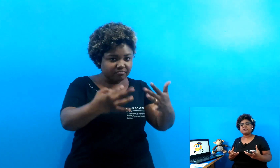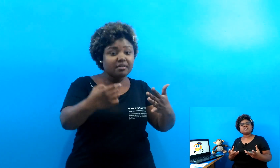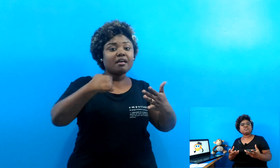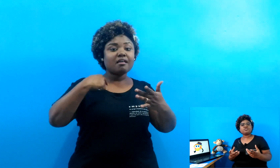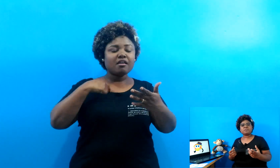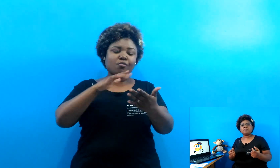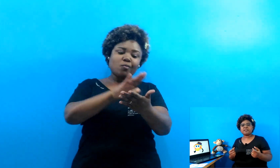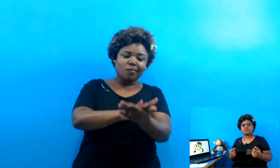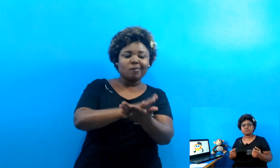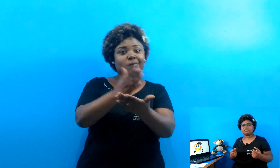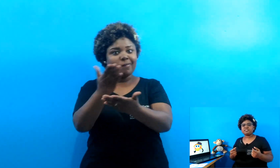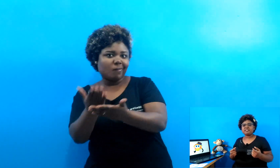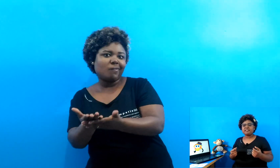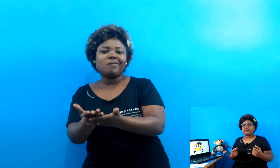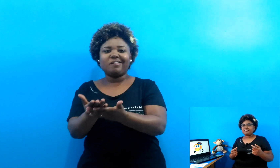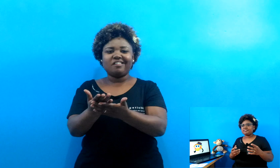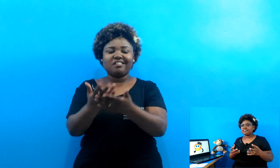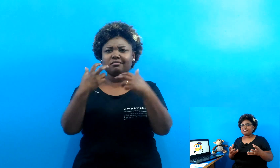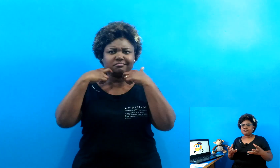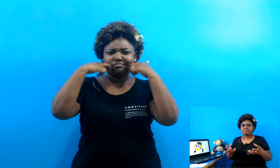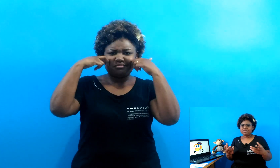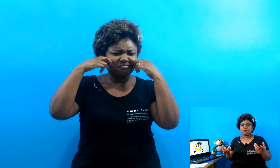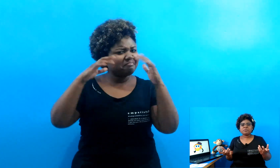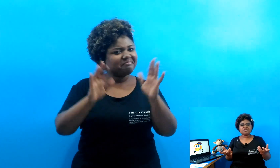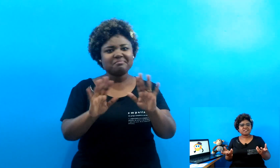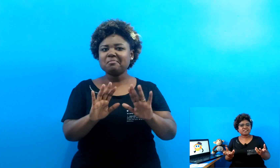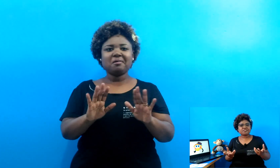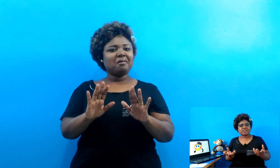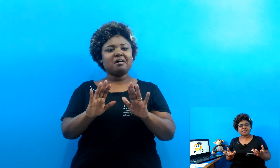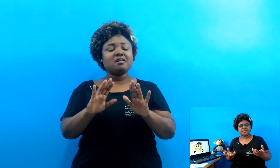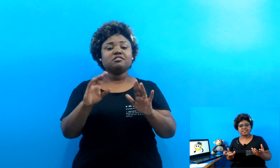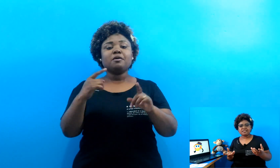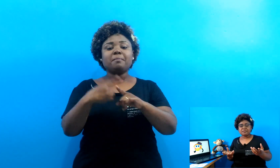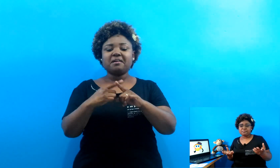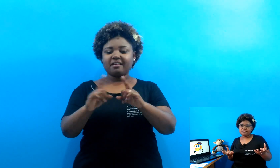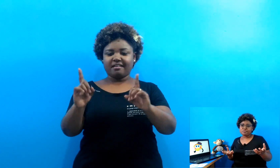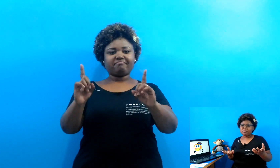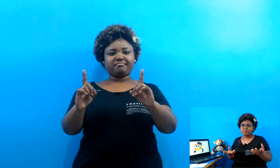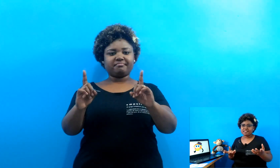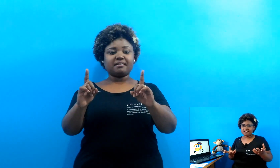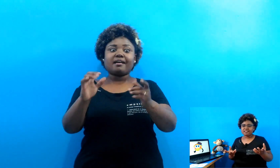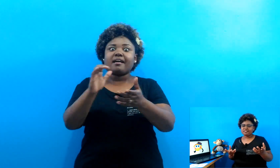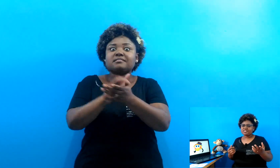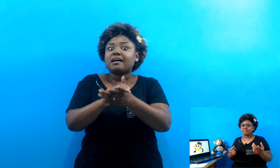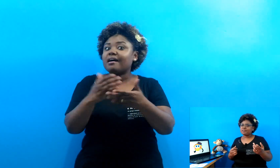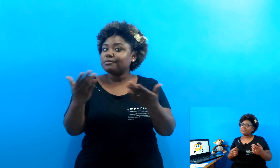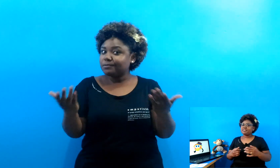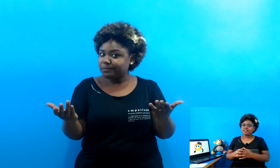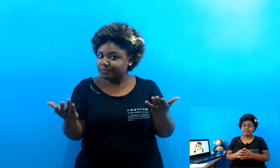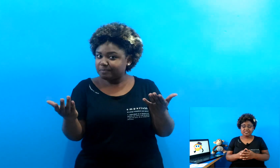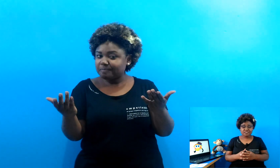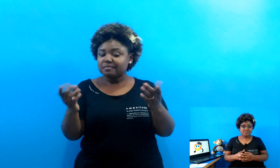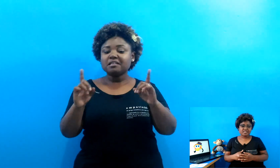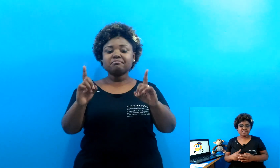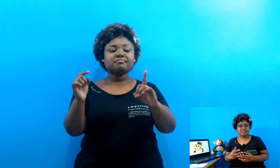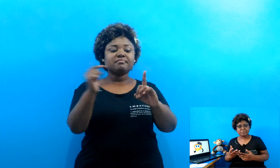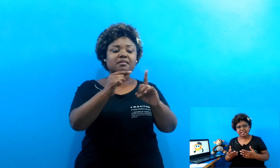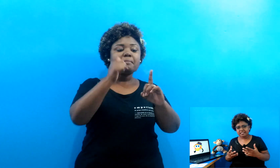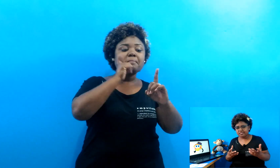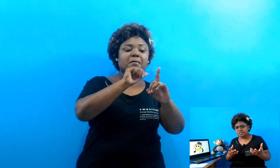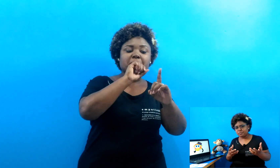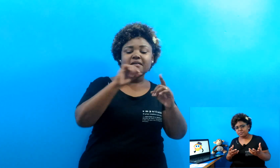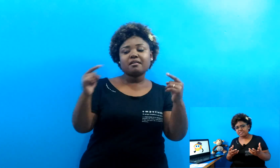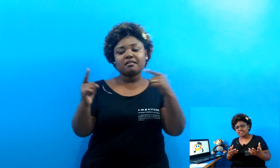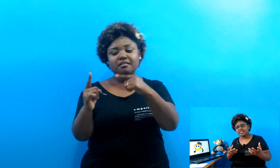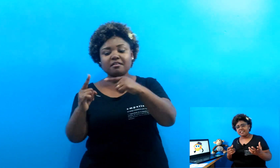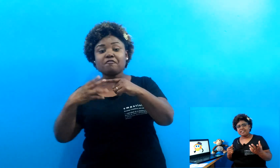muito importante uma para a outra. Então, eu não podia ter vergonha. Mesmo porque eu já interpretei cada conversa entre